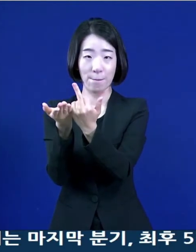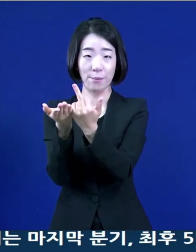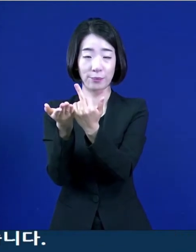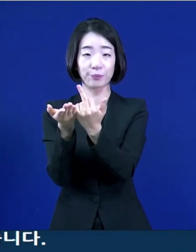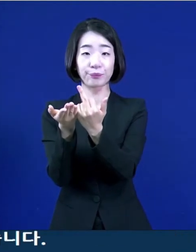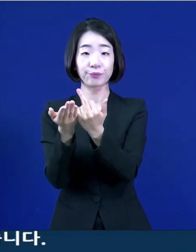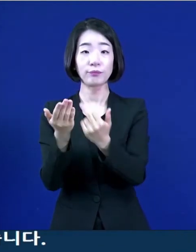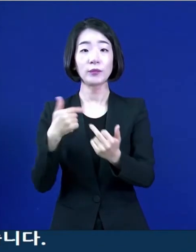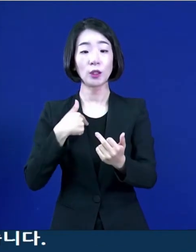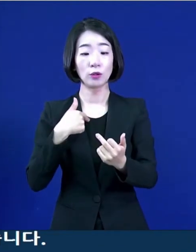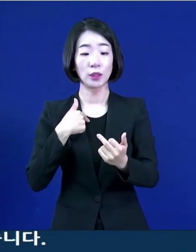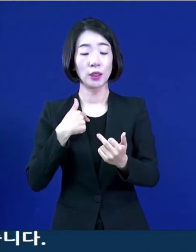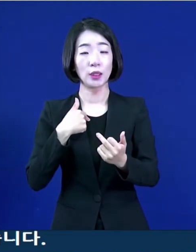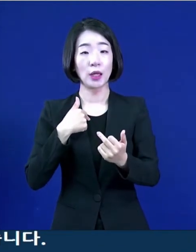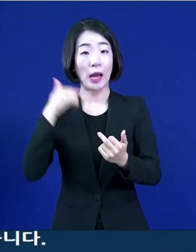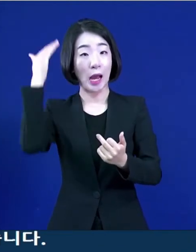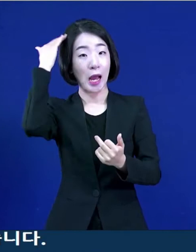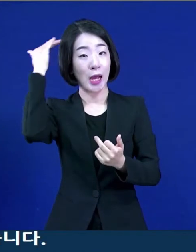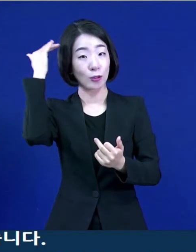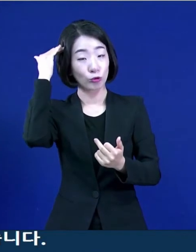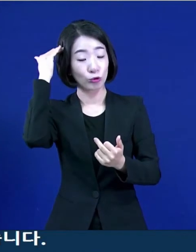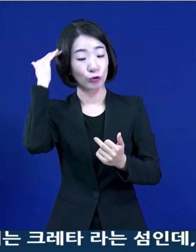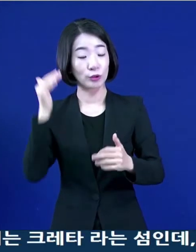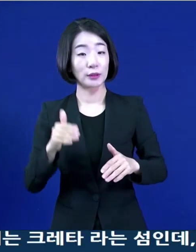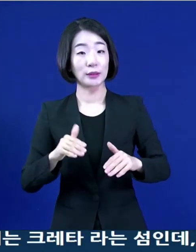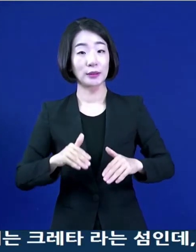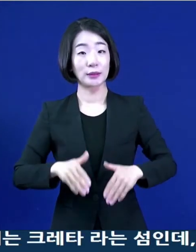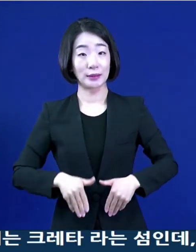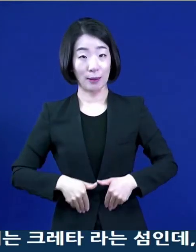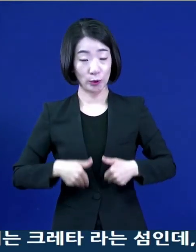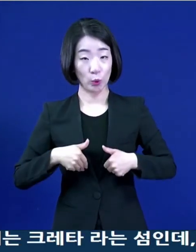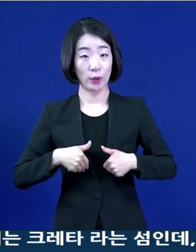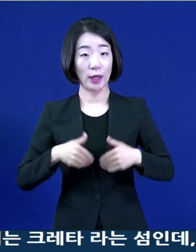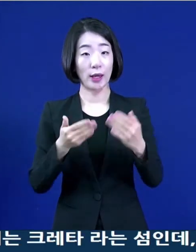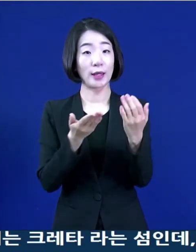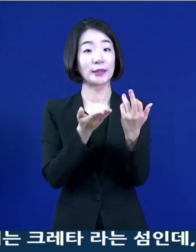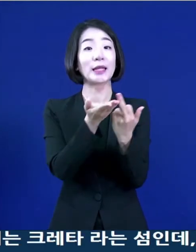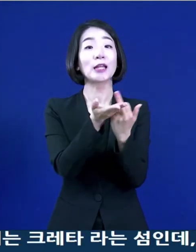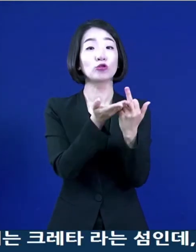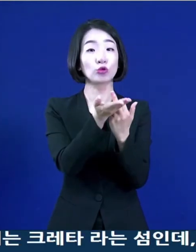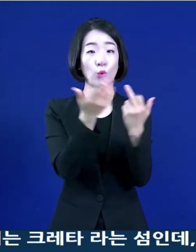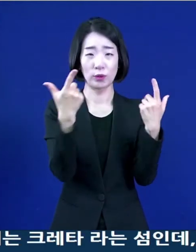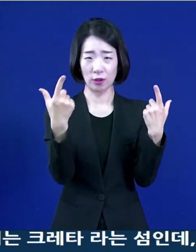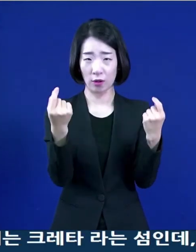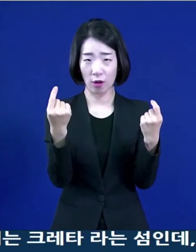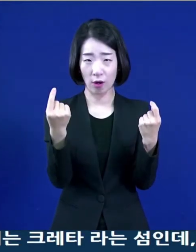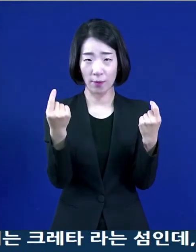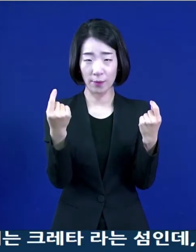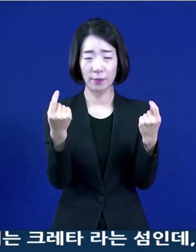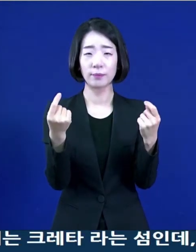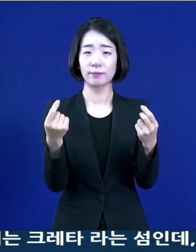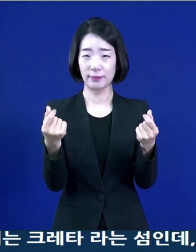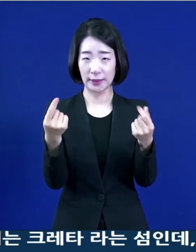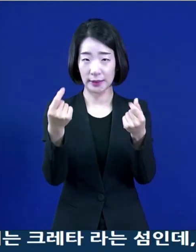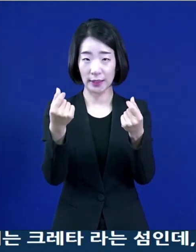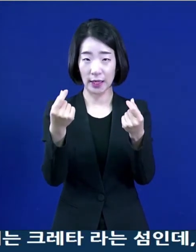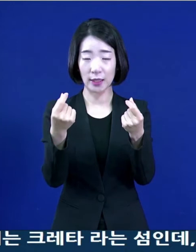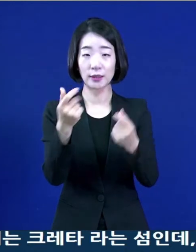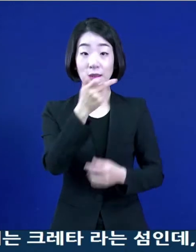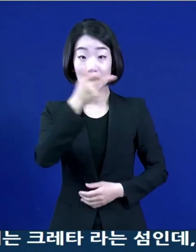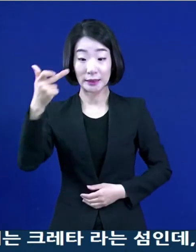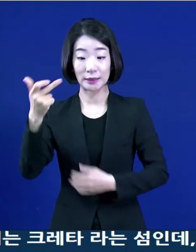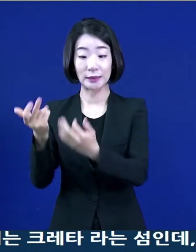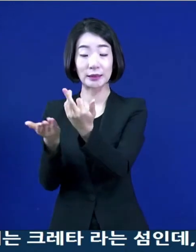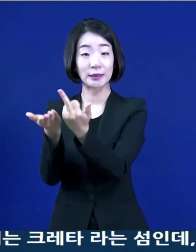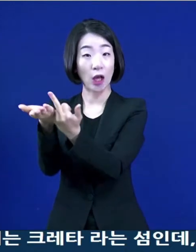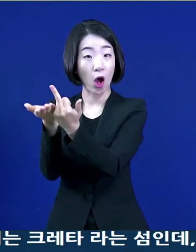우리나라 남쪽에 제주도라는 큰 섬이 있죠. 그리스도 우리나라만큼 섬이 많은데 그 남쪽에 큰 섬이 하나